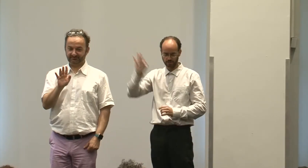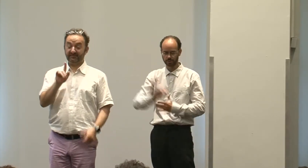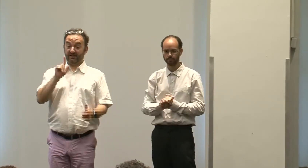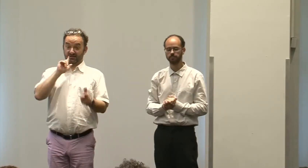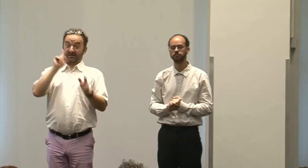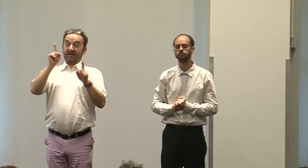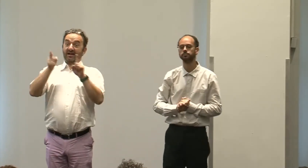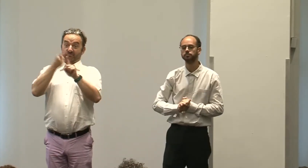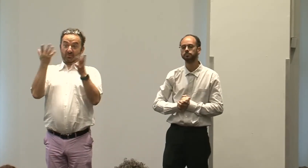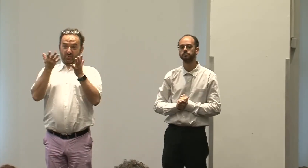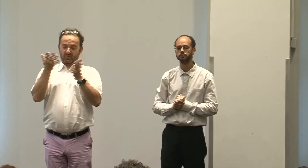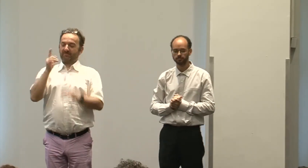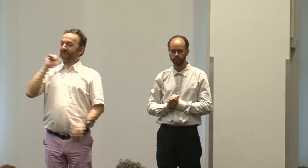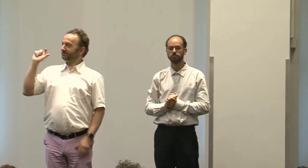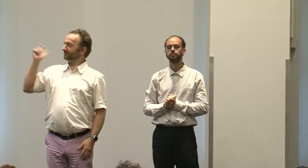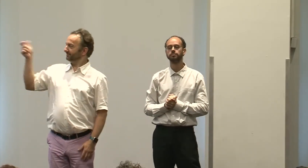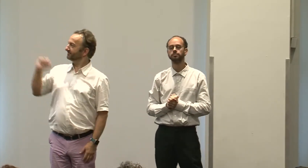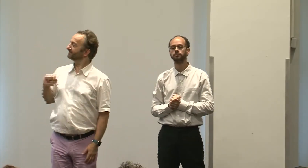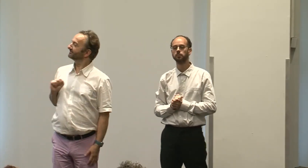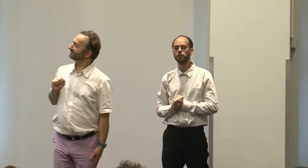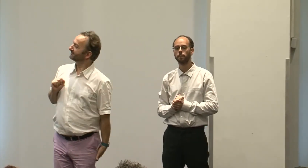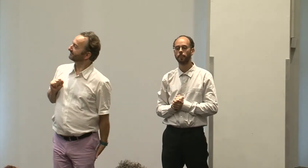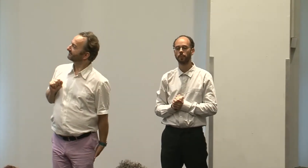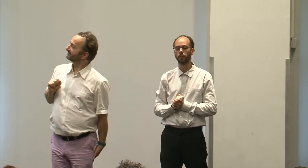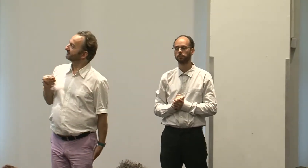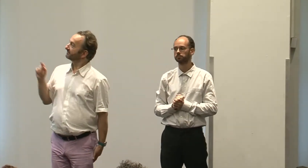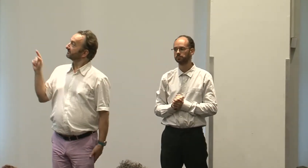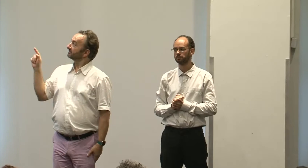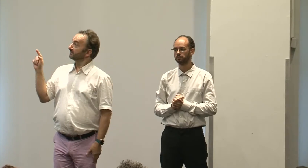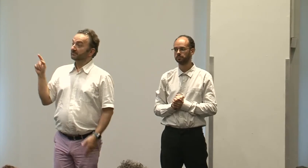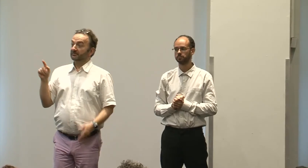eu participava de uma associação de teatro na França.